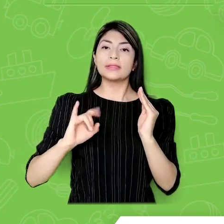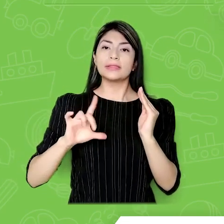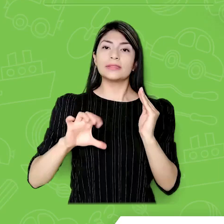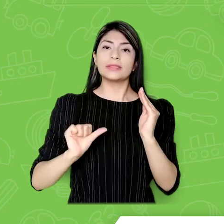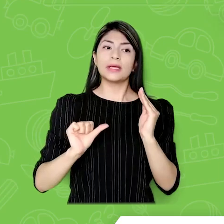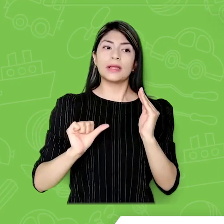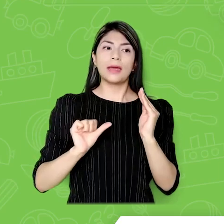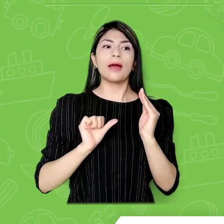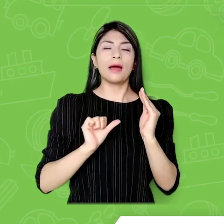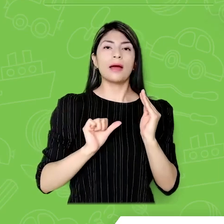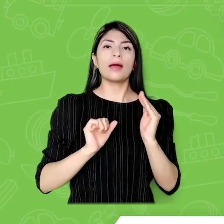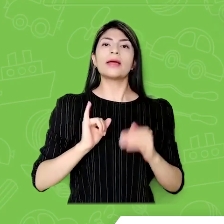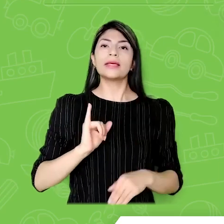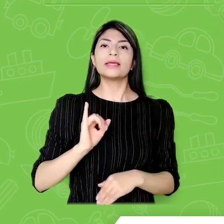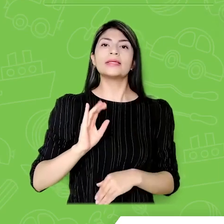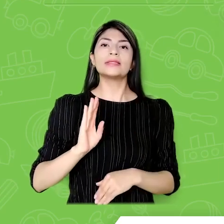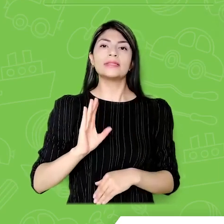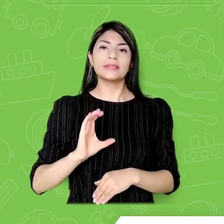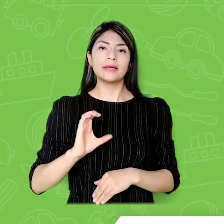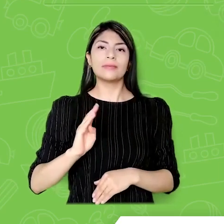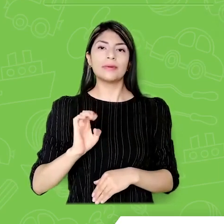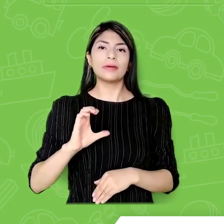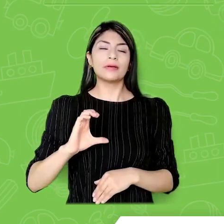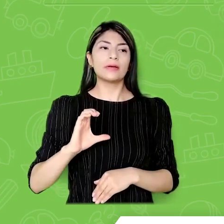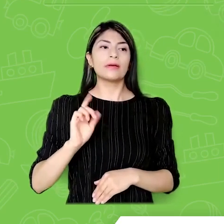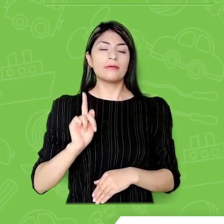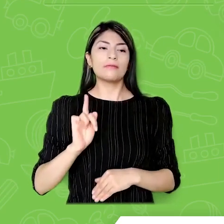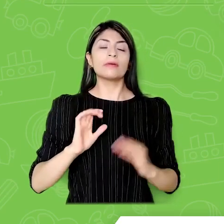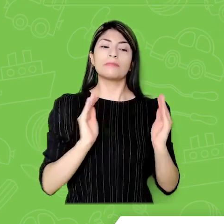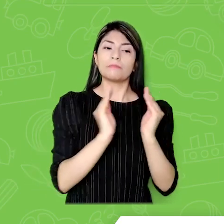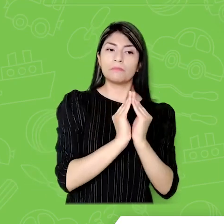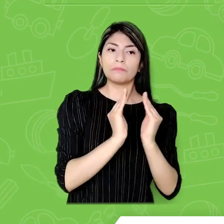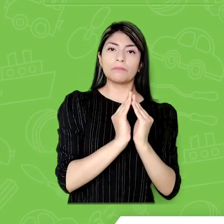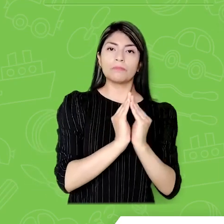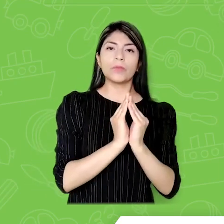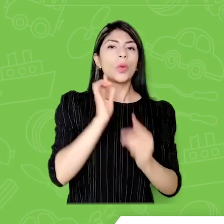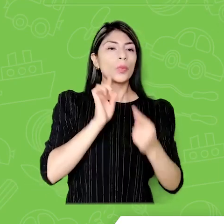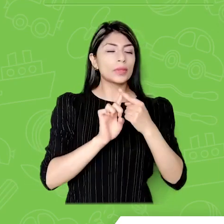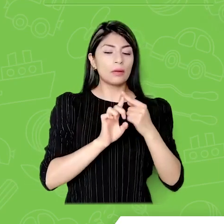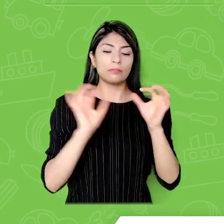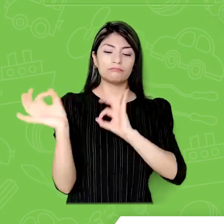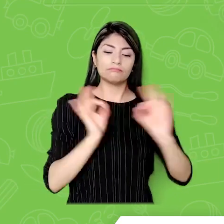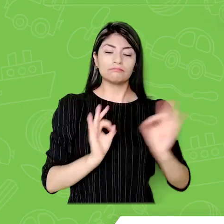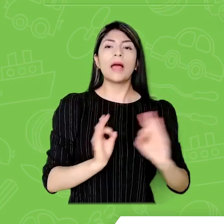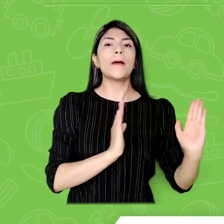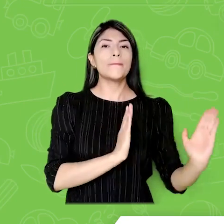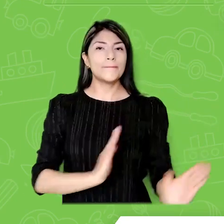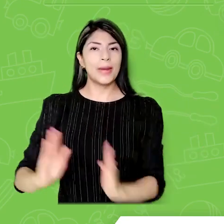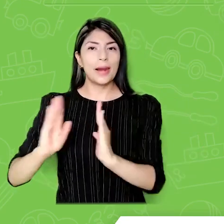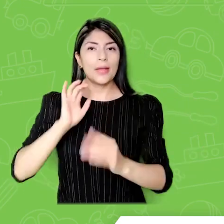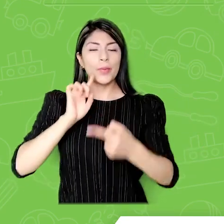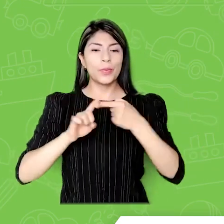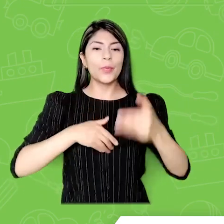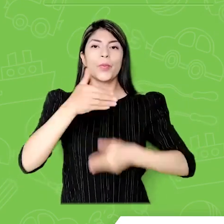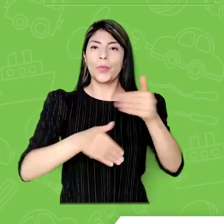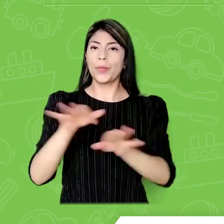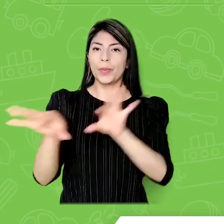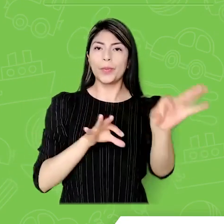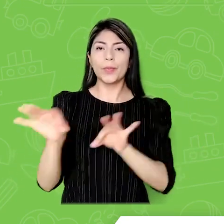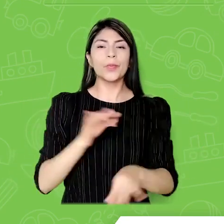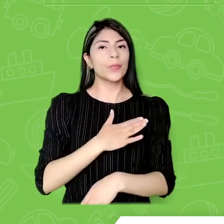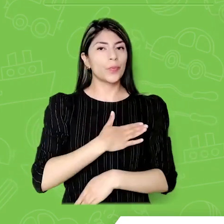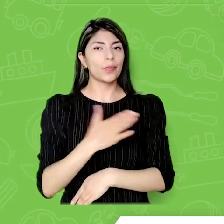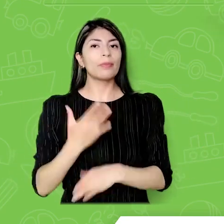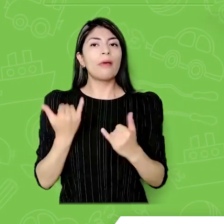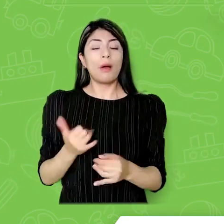la etapa de planeación para realizar el presente proceso de selección. En cumplimiento de esta labor, la entidad